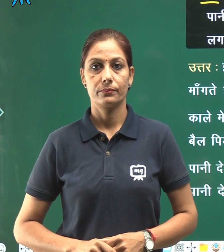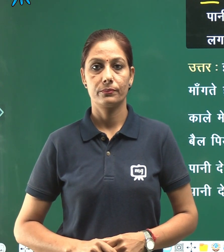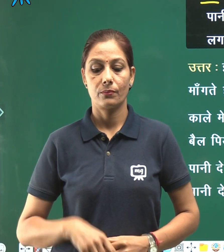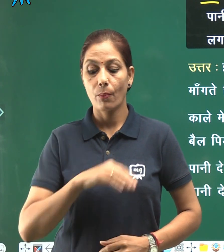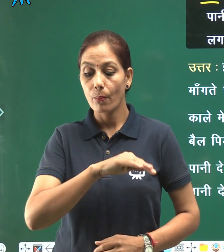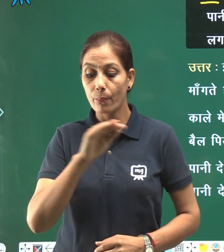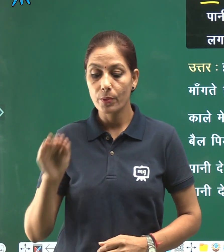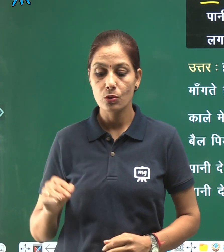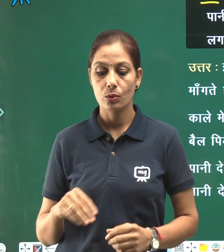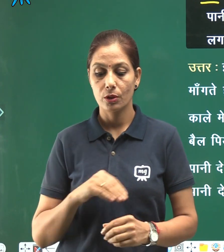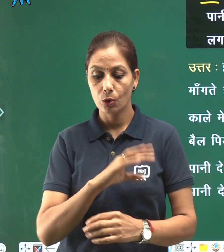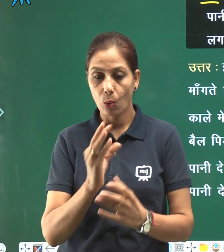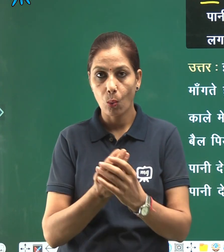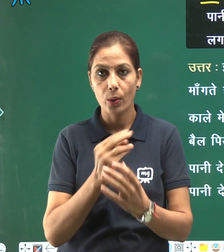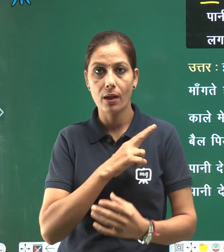इंद्रसेना